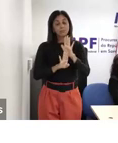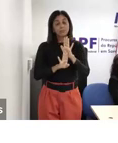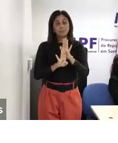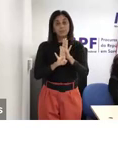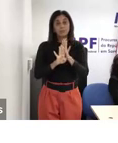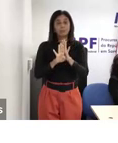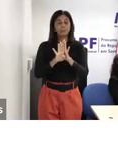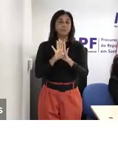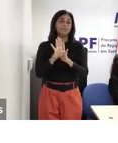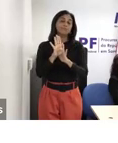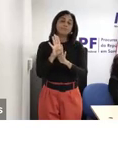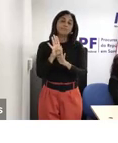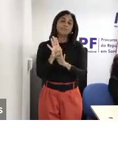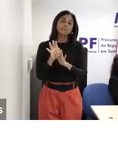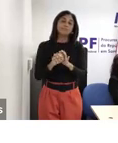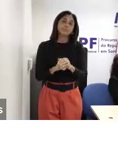Pesquisas